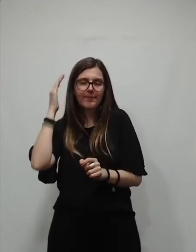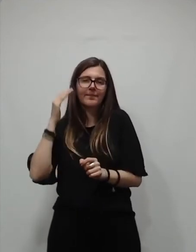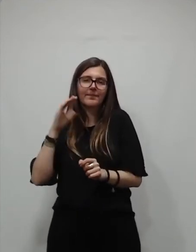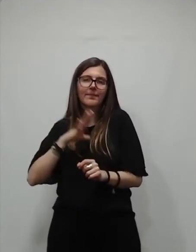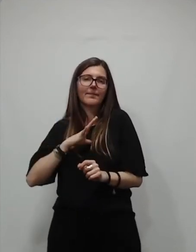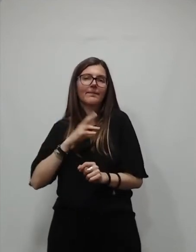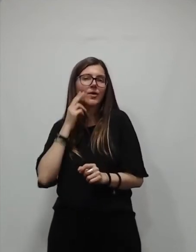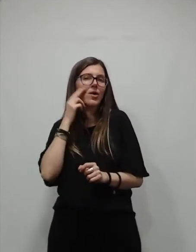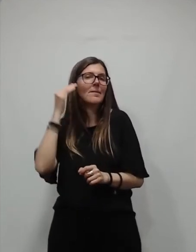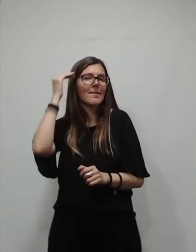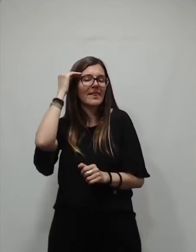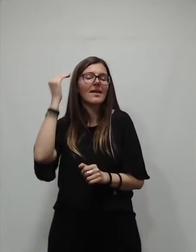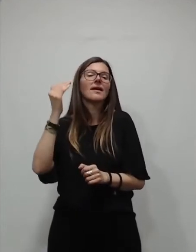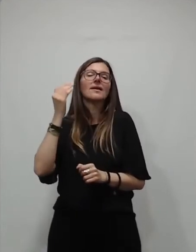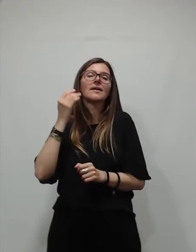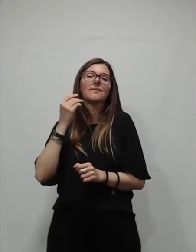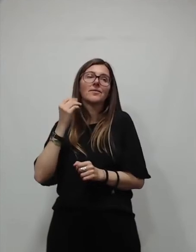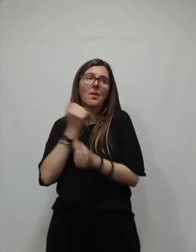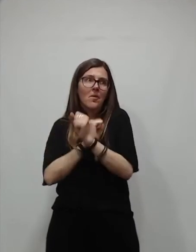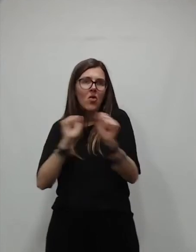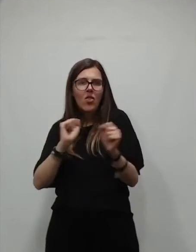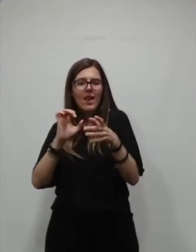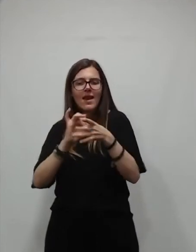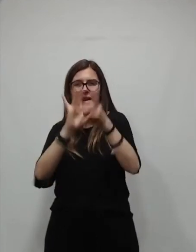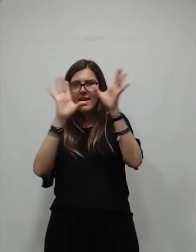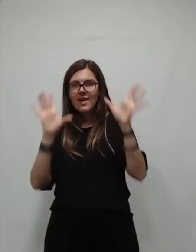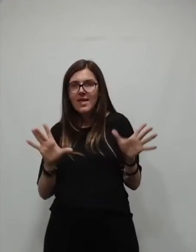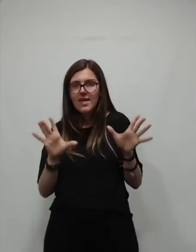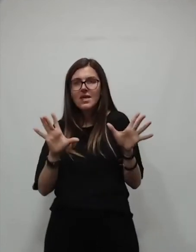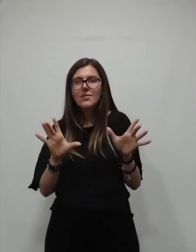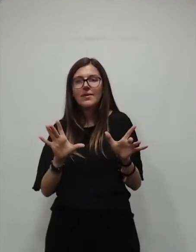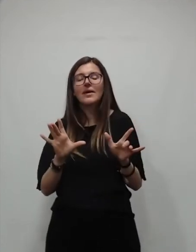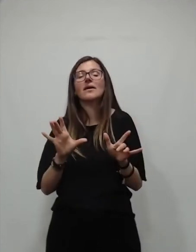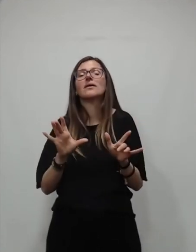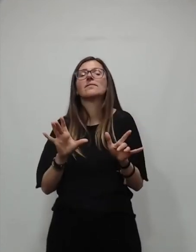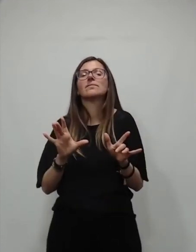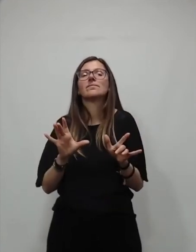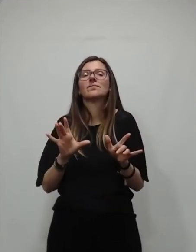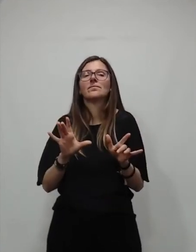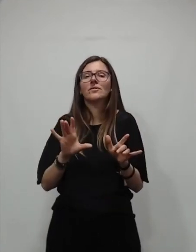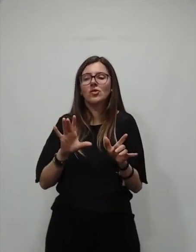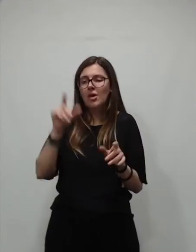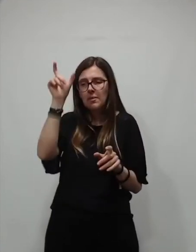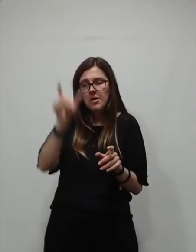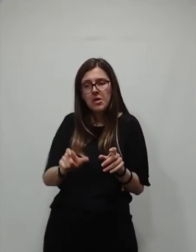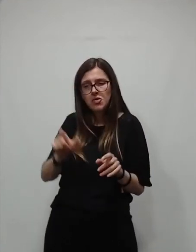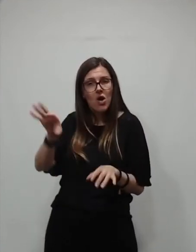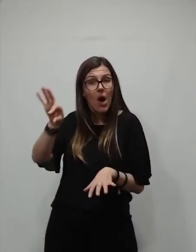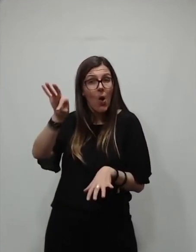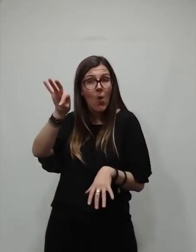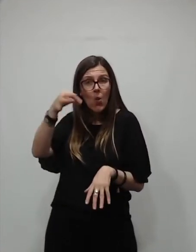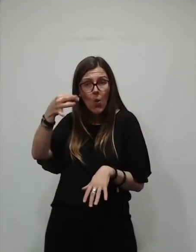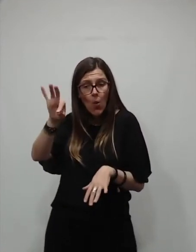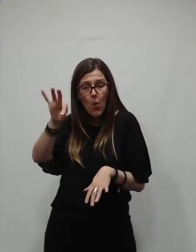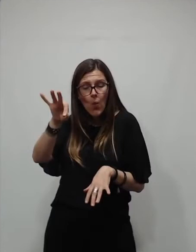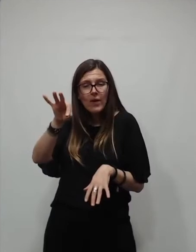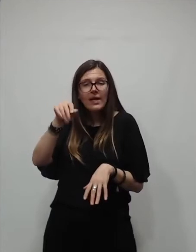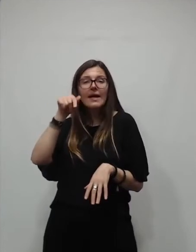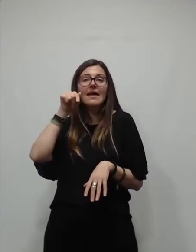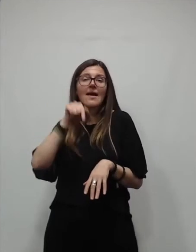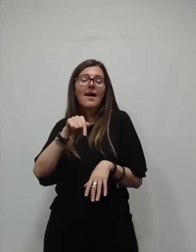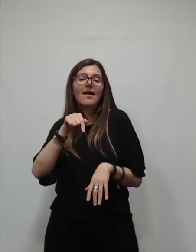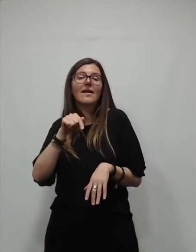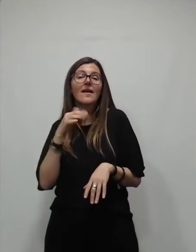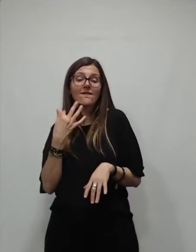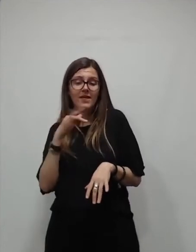ser feliz y autónomo y de ser visto como un ser único que forma parte de la sociedad donde vive la Federación